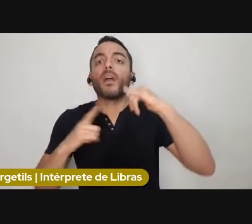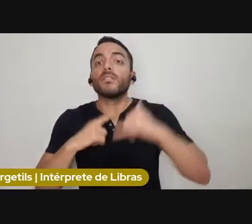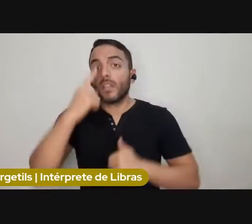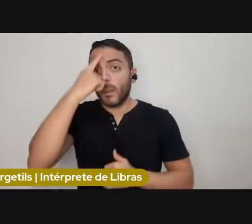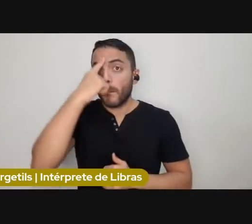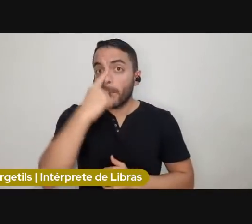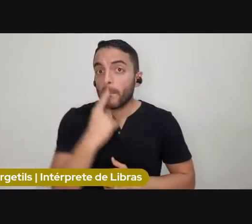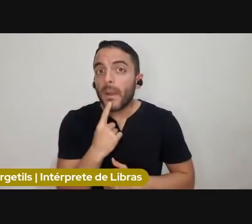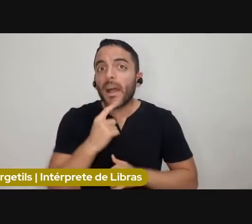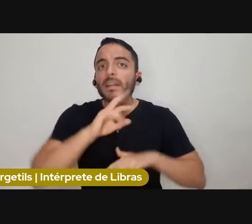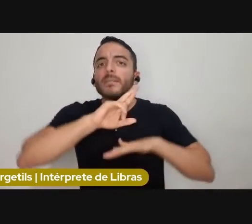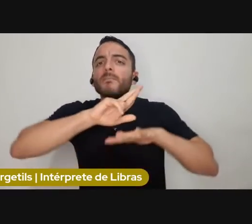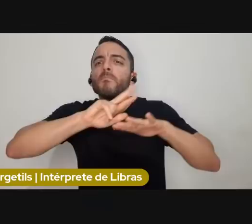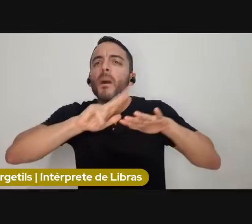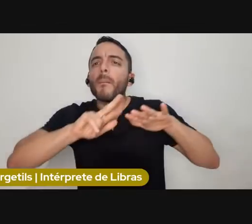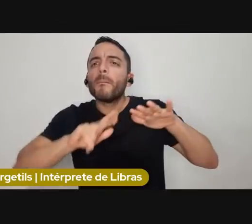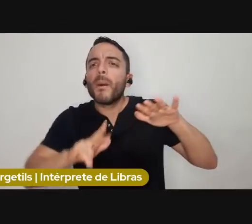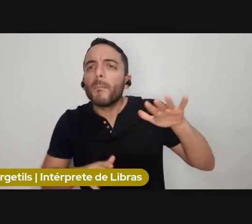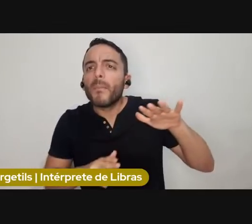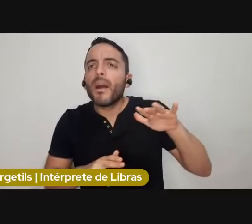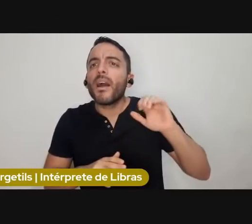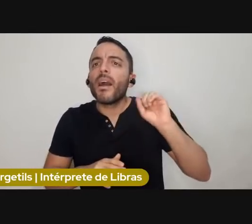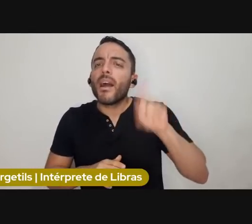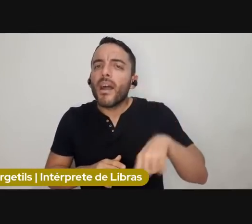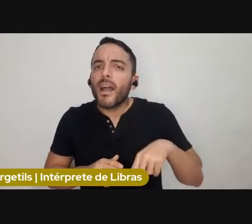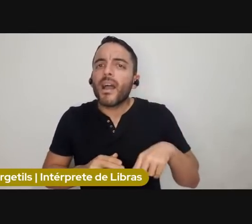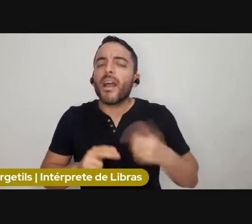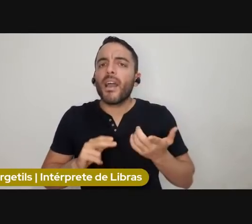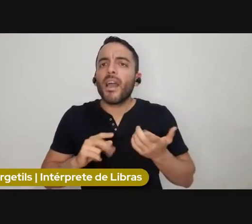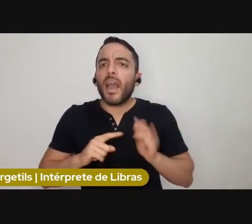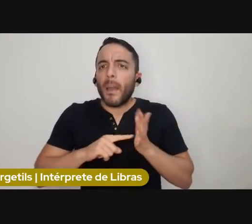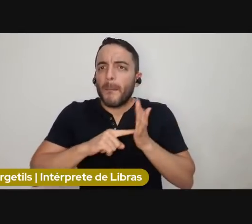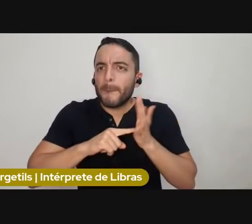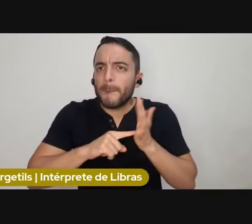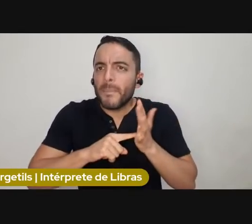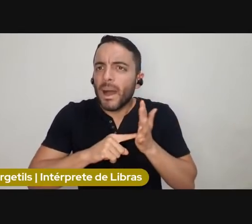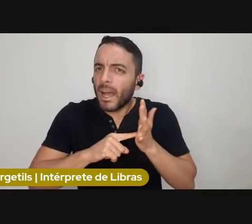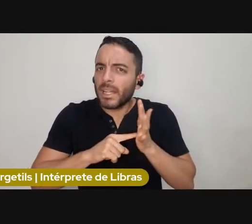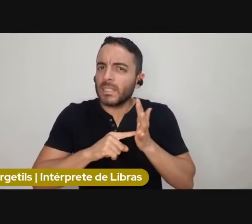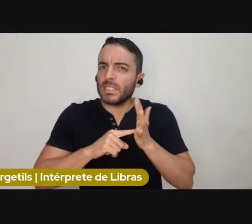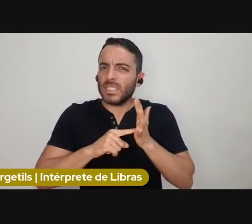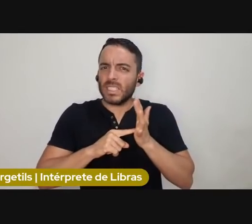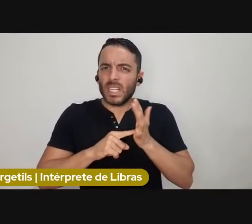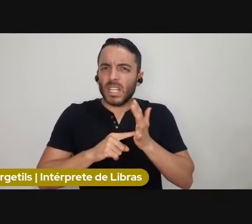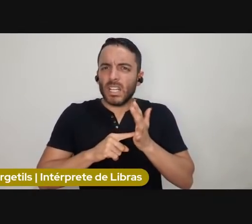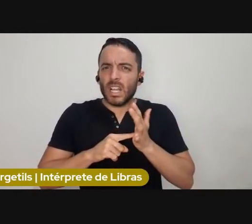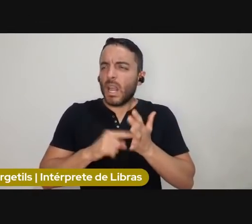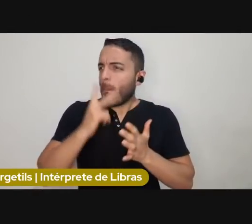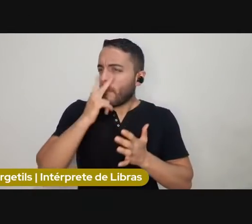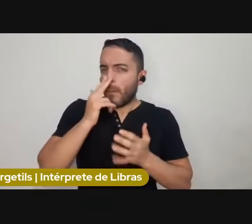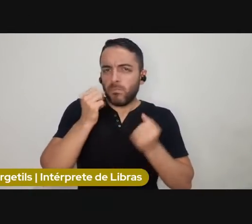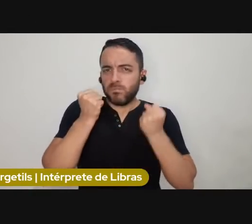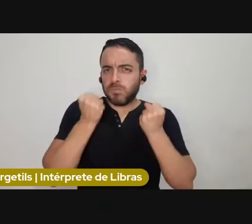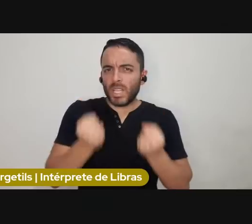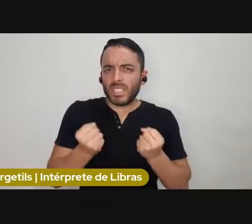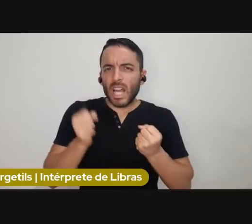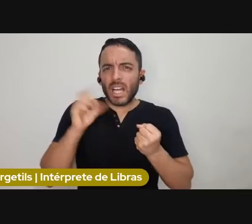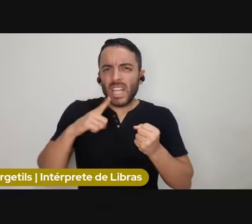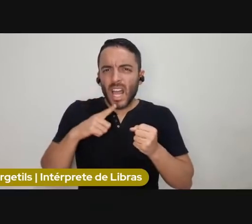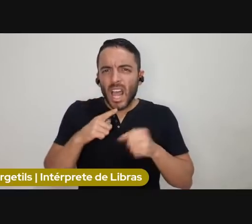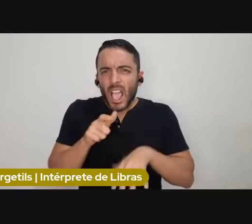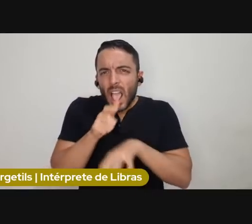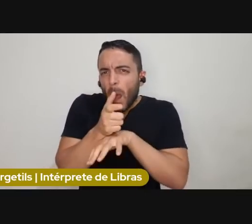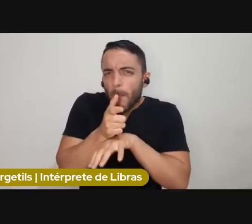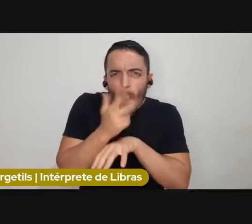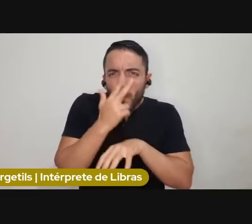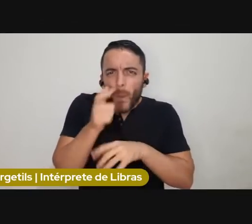das máquinas destruidoras, como as grandes as metralhadoras e etc., etc.,